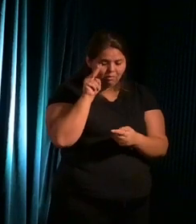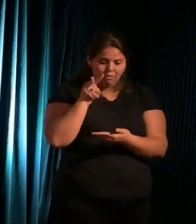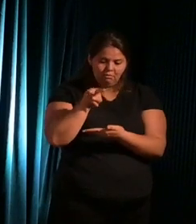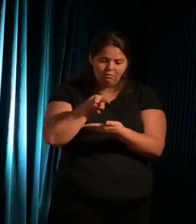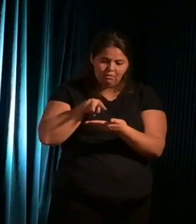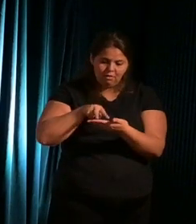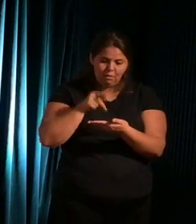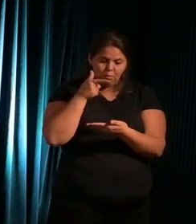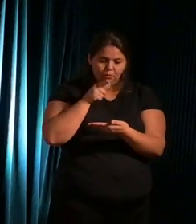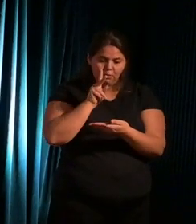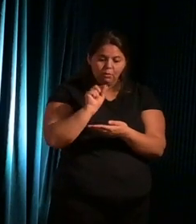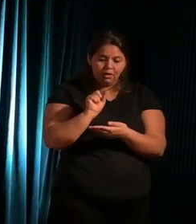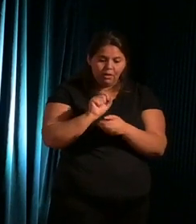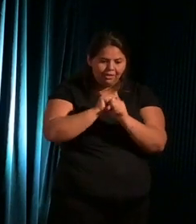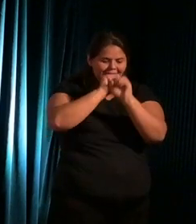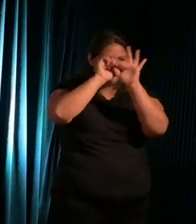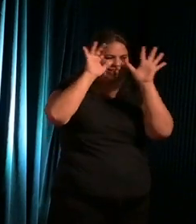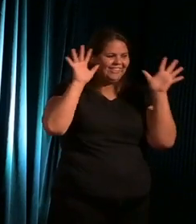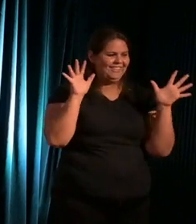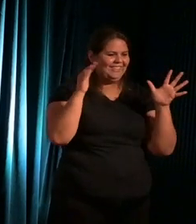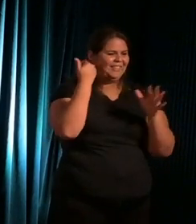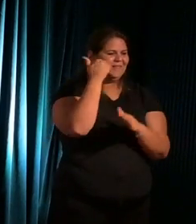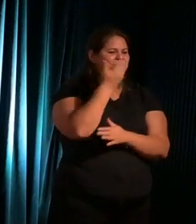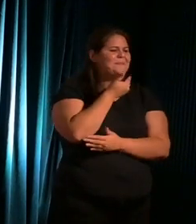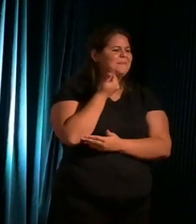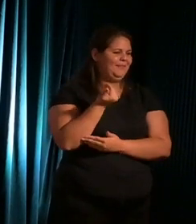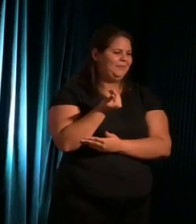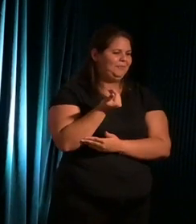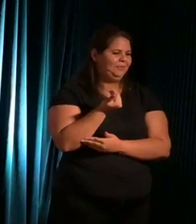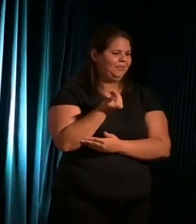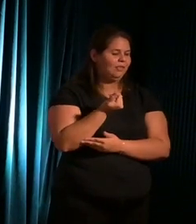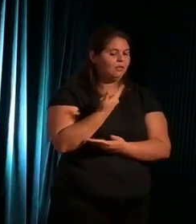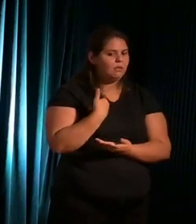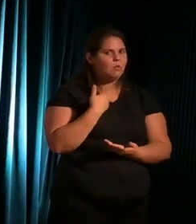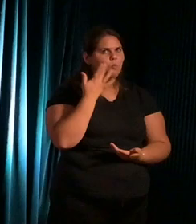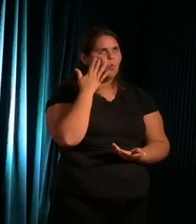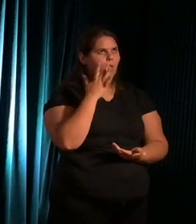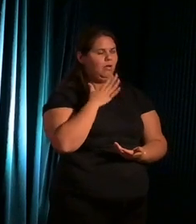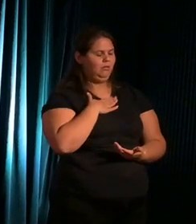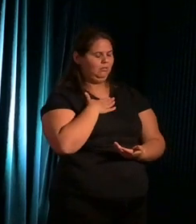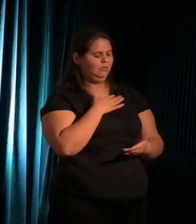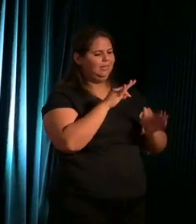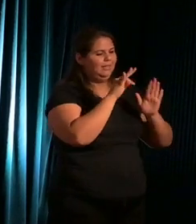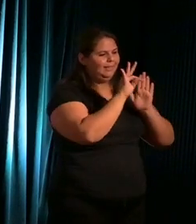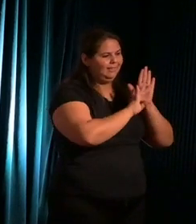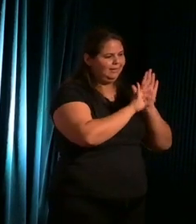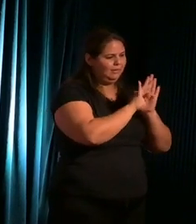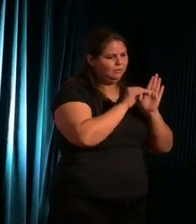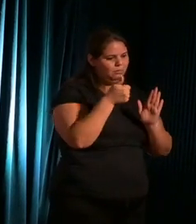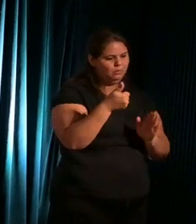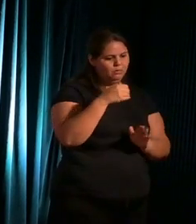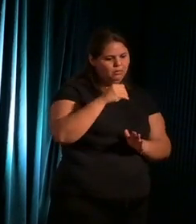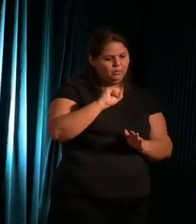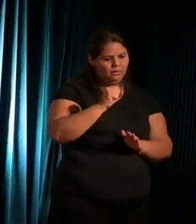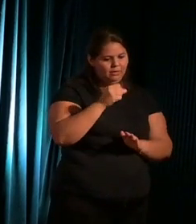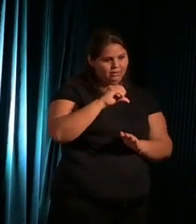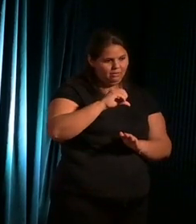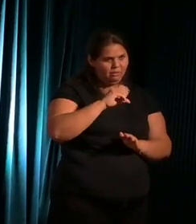compreendê-lo em suas múltiplas dimensões, né. E esse texto de 89, do meu ponto de vista pessoal, apesar de ter conhecido o filme